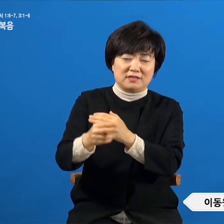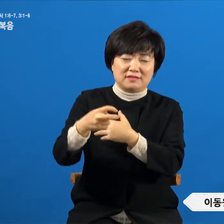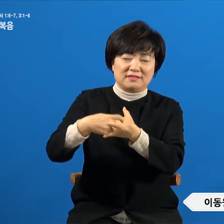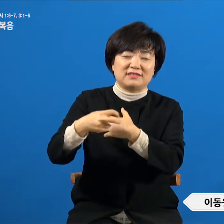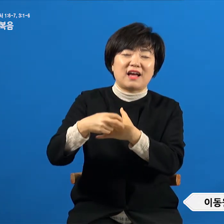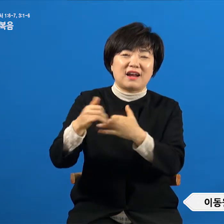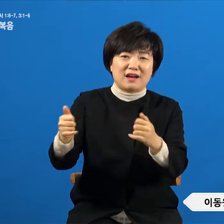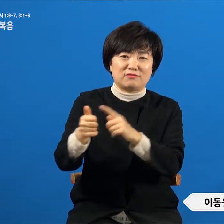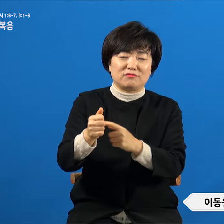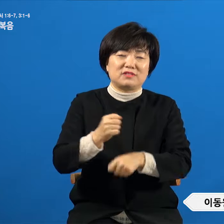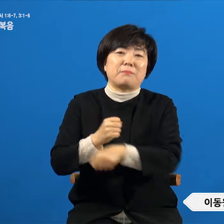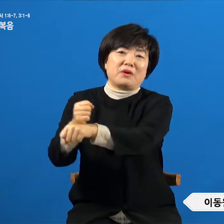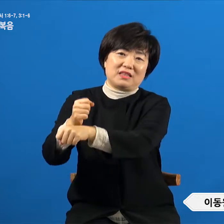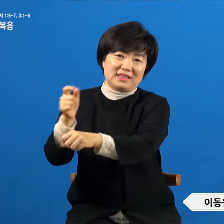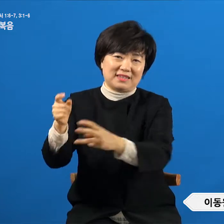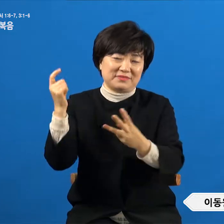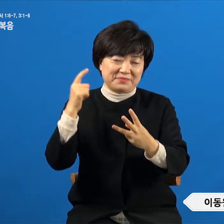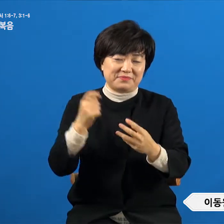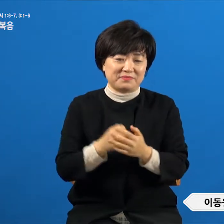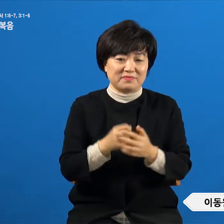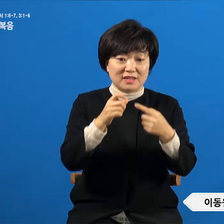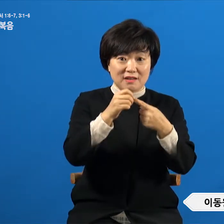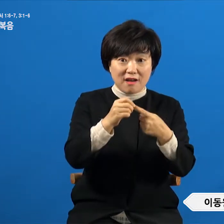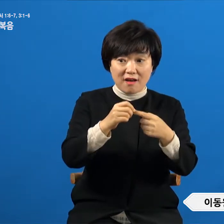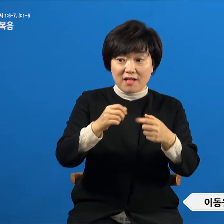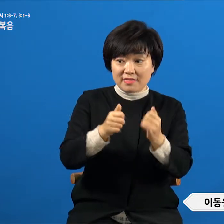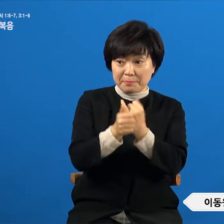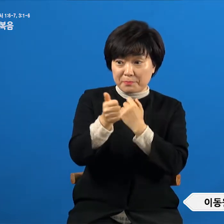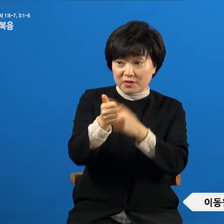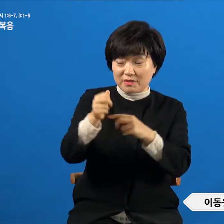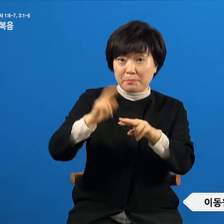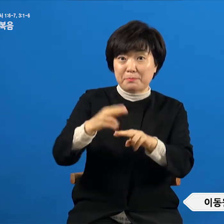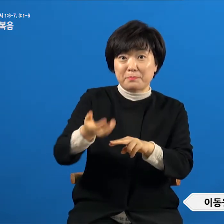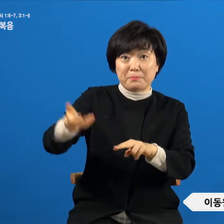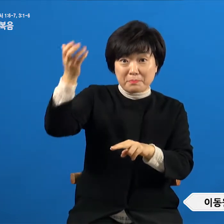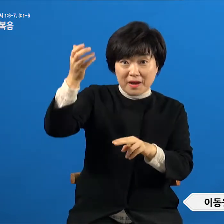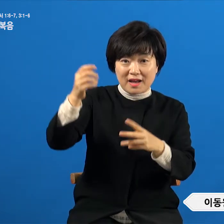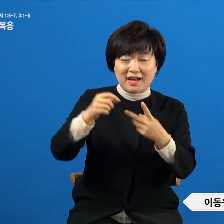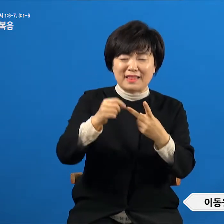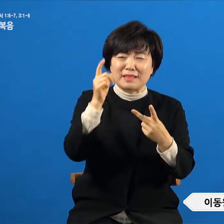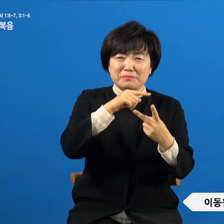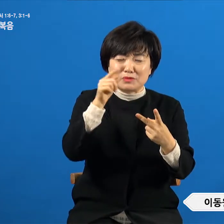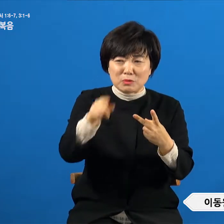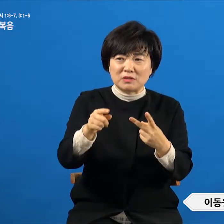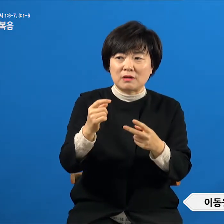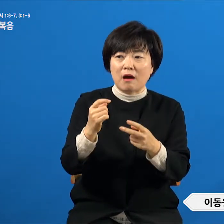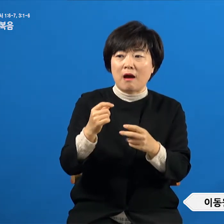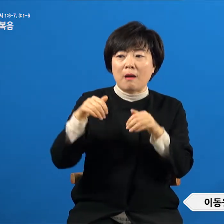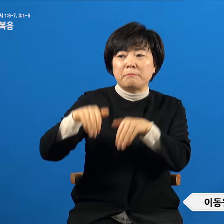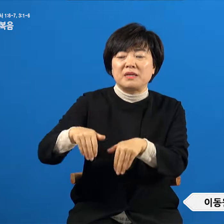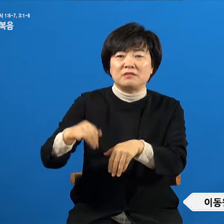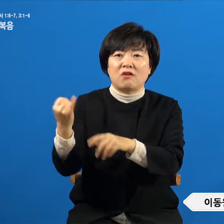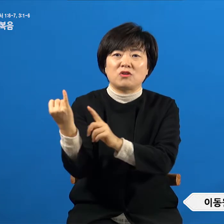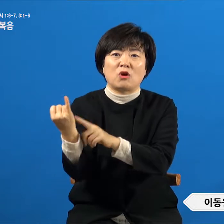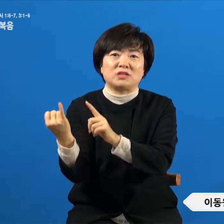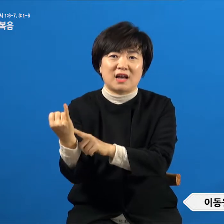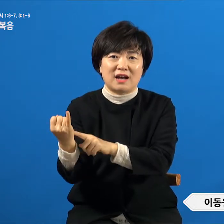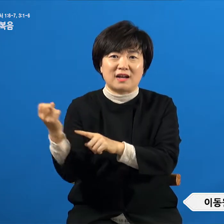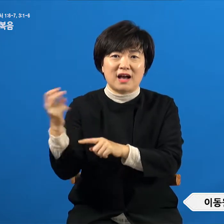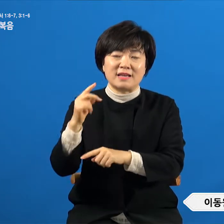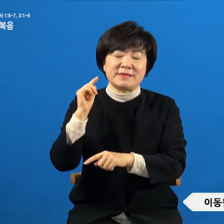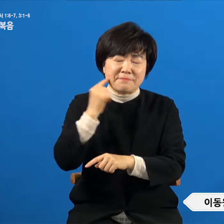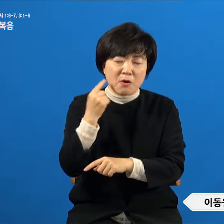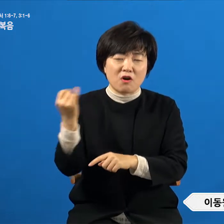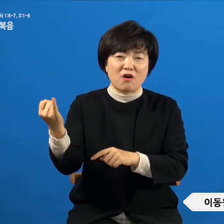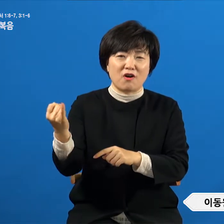좋은 소식, 남편이 진급했다네. 나쁜 소식, 새 비서가 엄청 예쁘다네. 환장할 소식, 근데 둘이